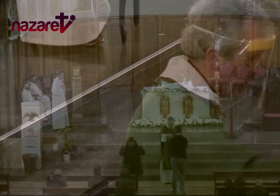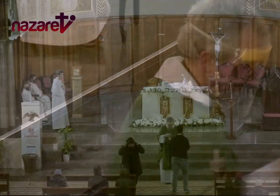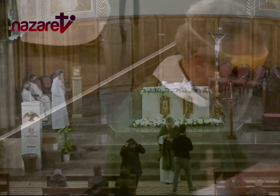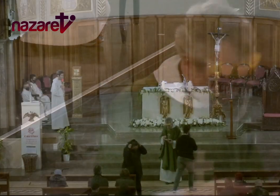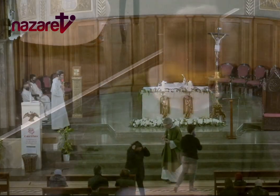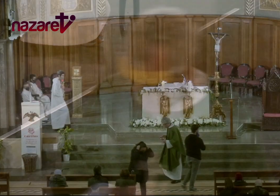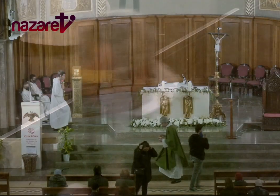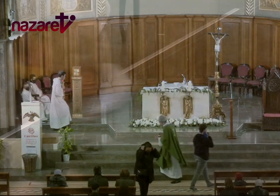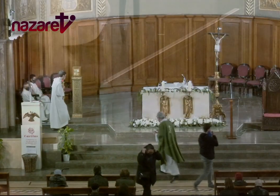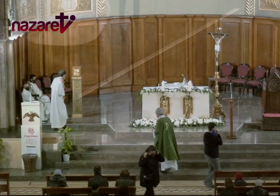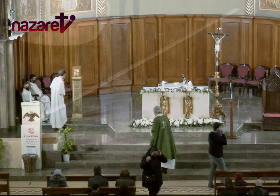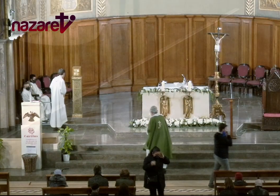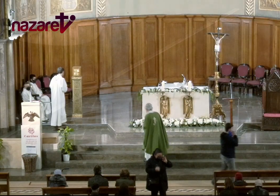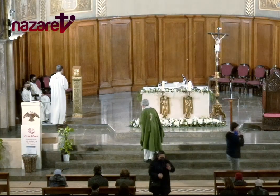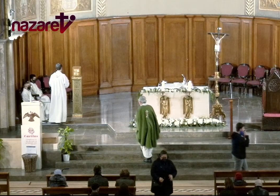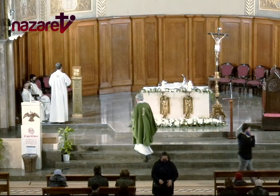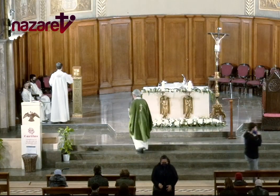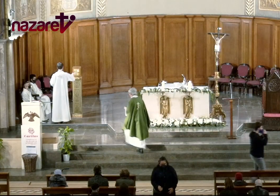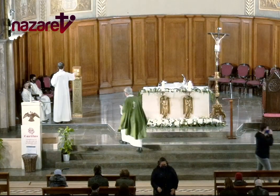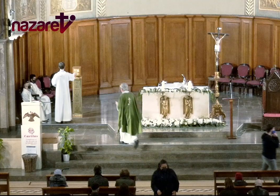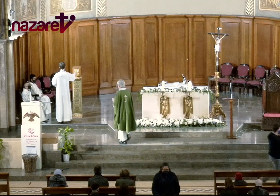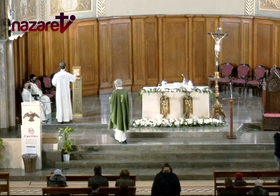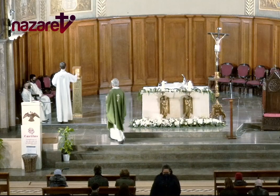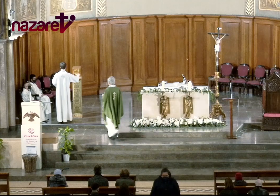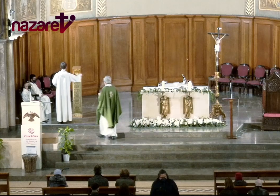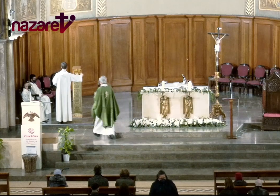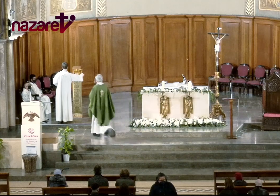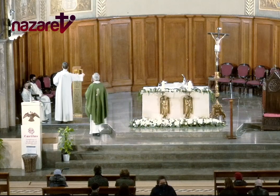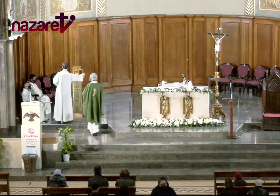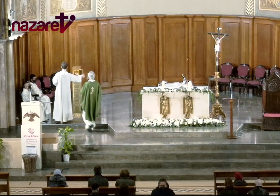memorial de la listo